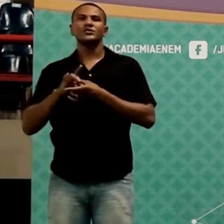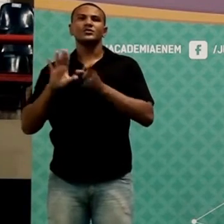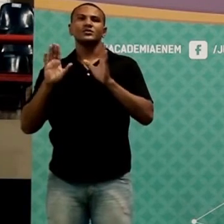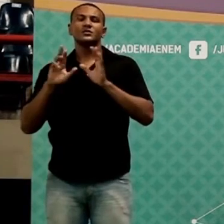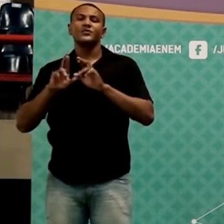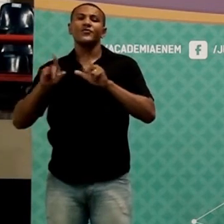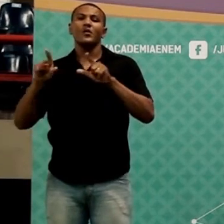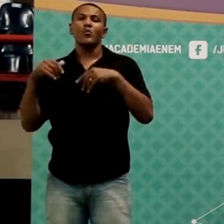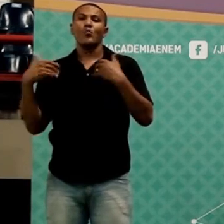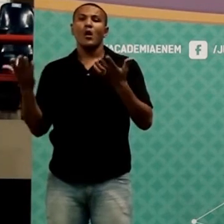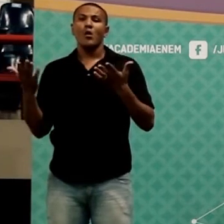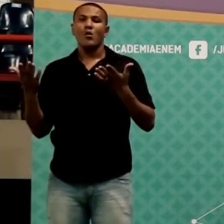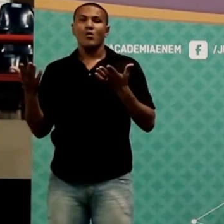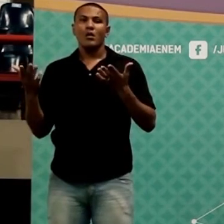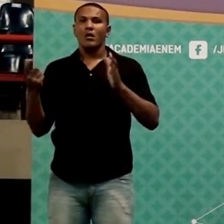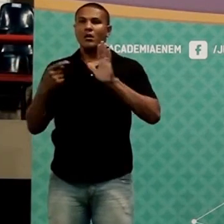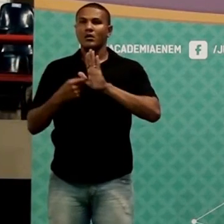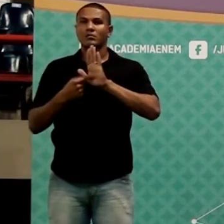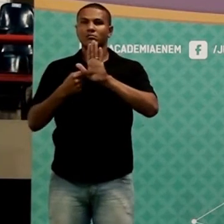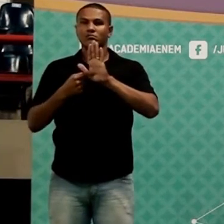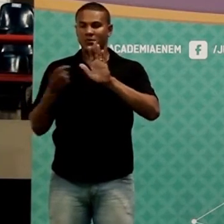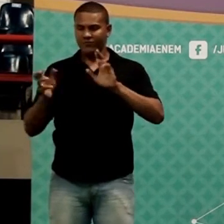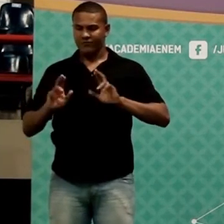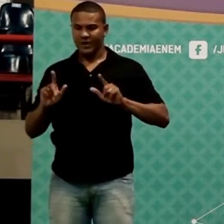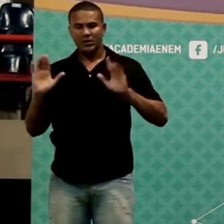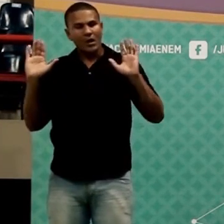é que está. Ela não se oferecia totalmente.